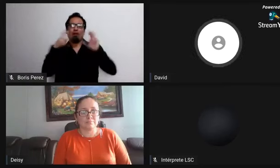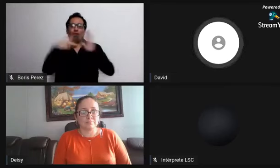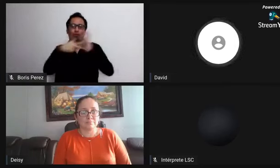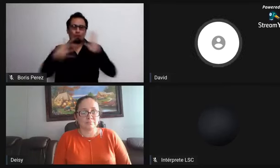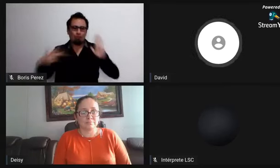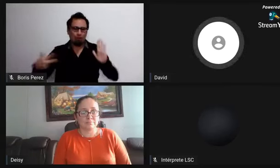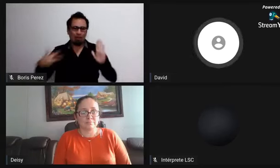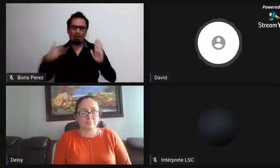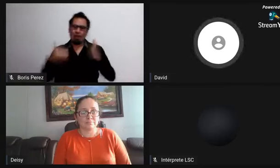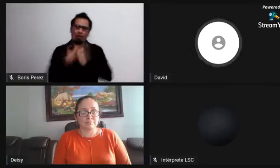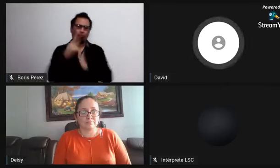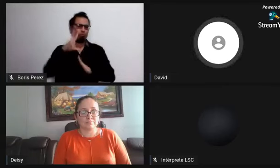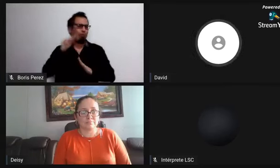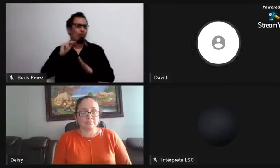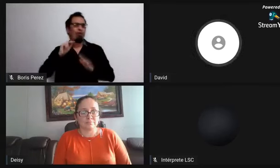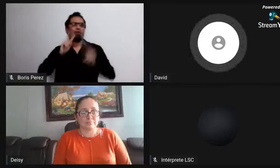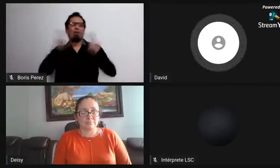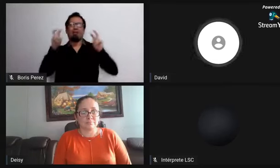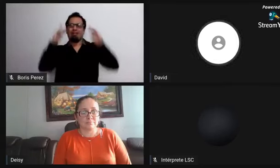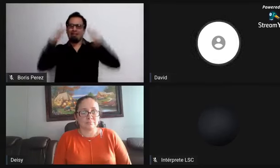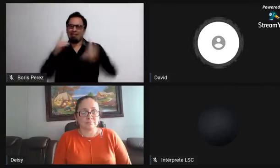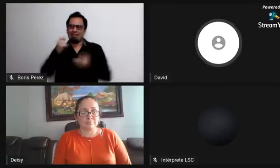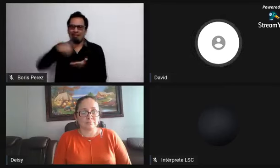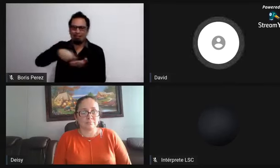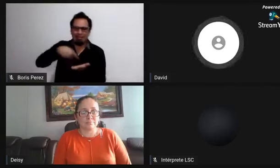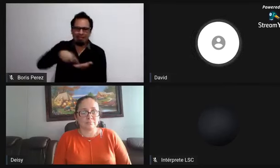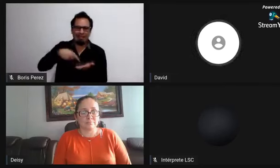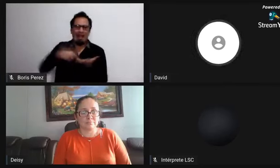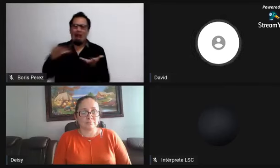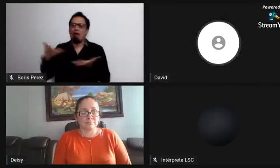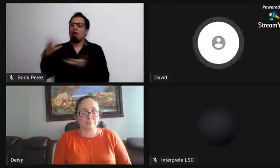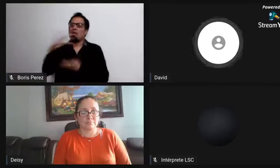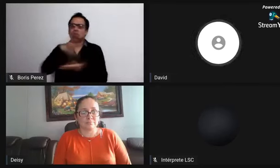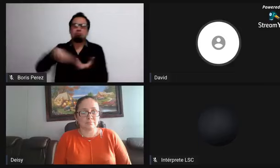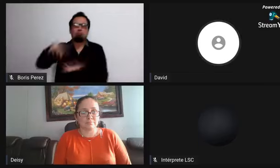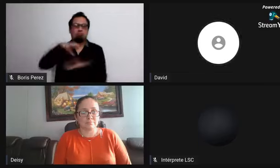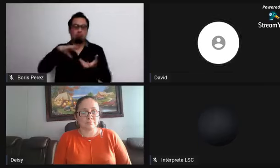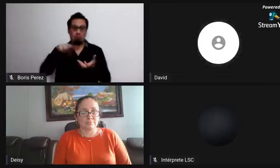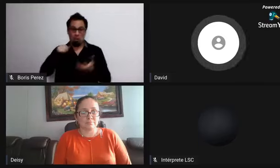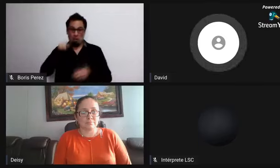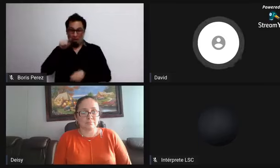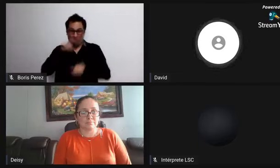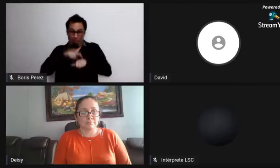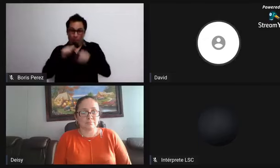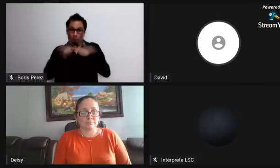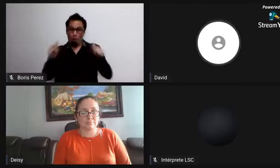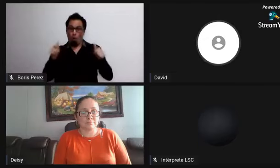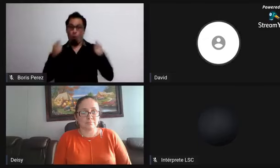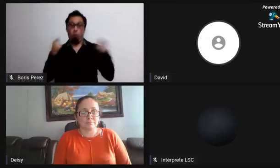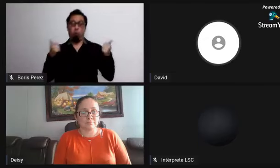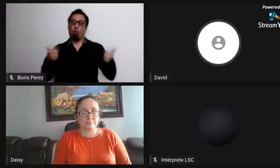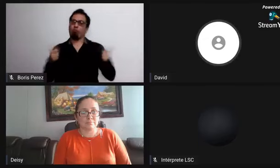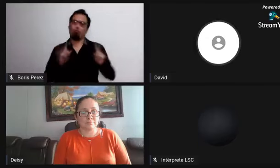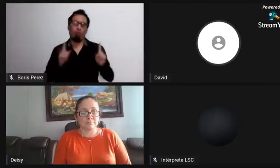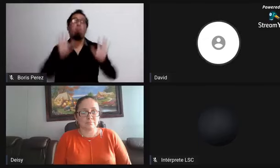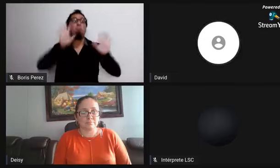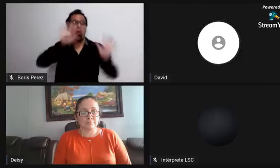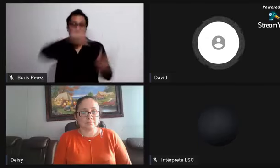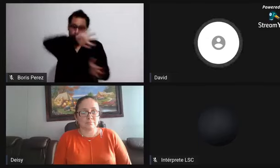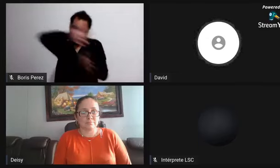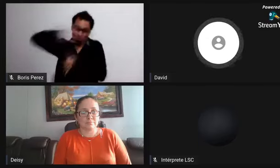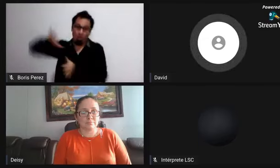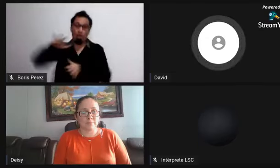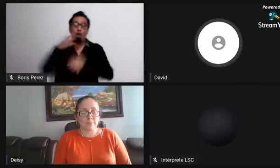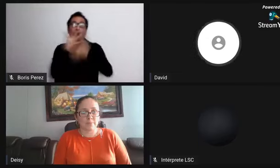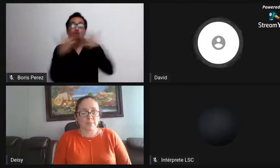Santander y Bolívar empiezan a enfrentarse. Ya se había conformado la nueva constitución, algunos organismos del poder